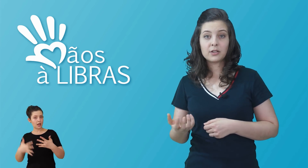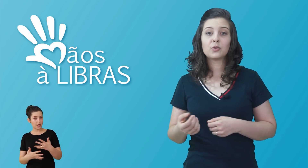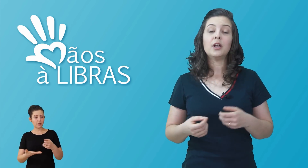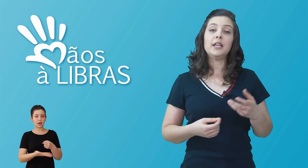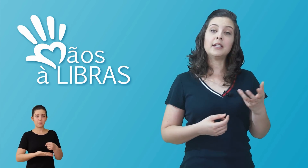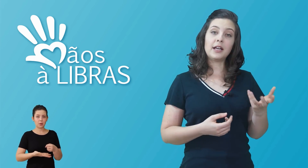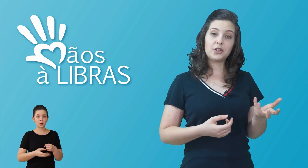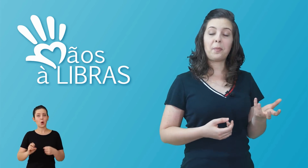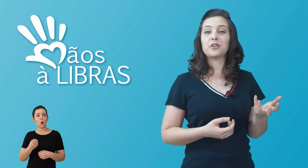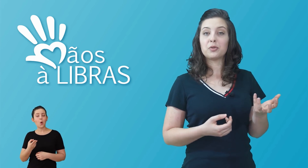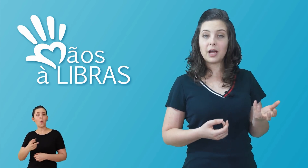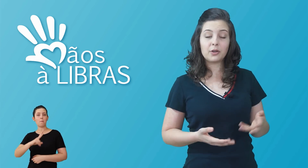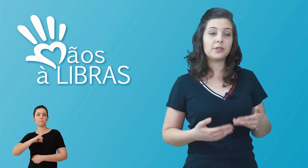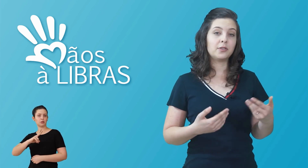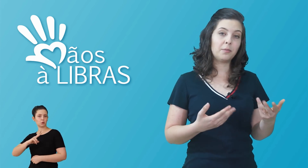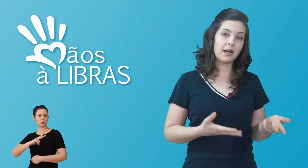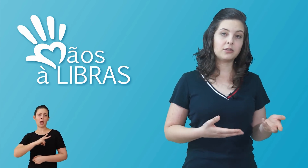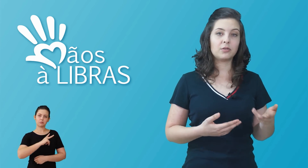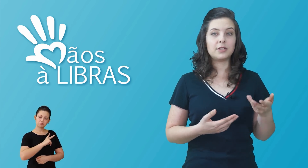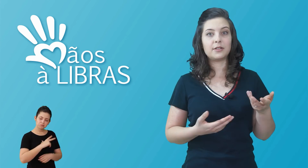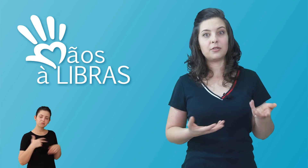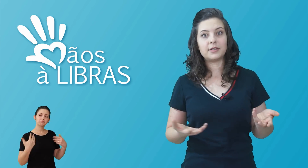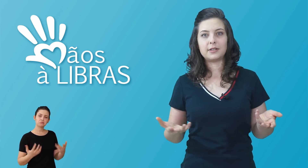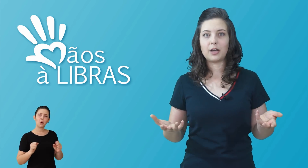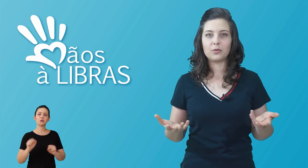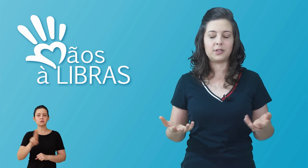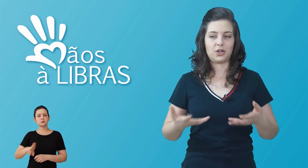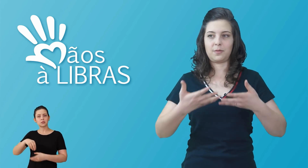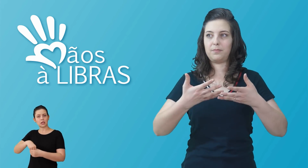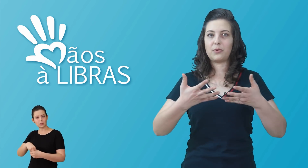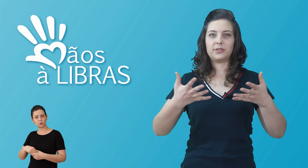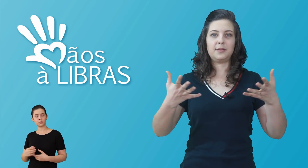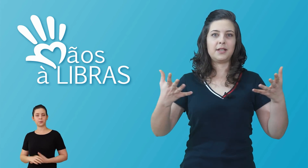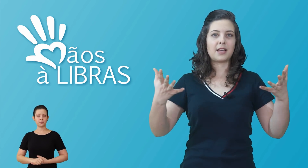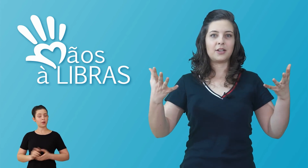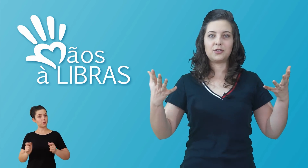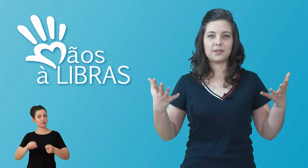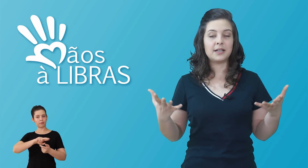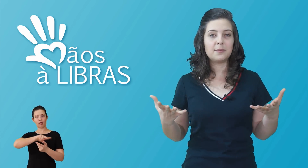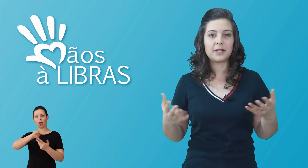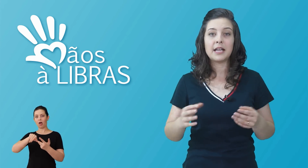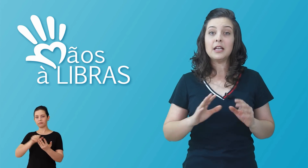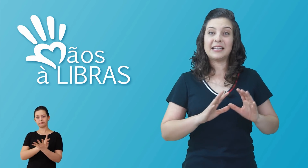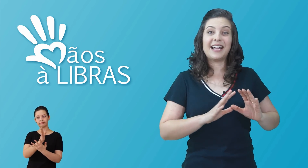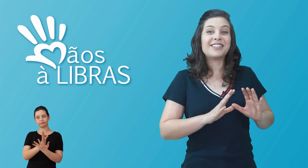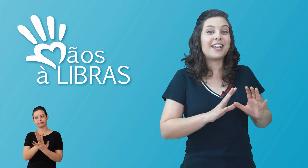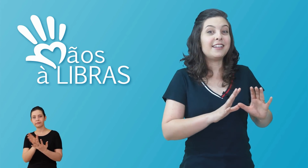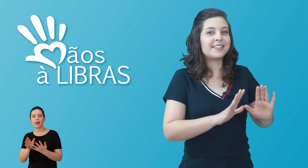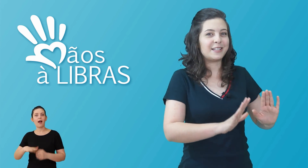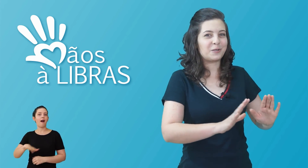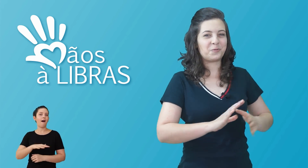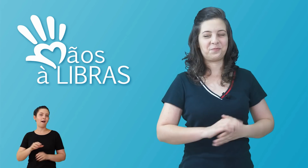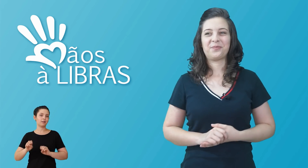ensino básico e na rede particular, no ensino básico ou no ensino universitário, ou seja, possibilidades amplas na área